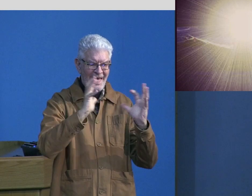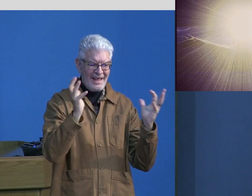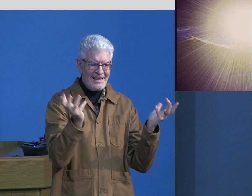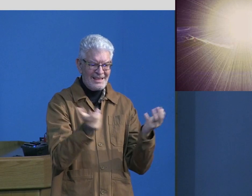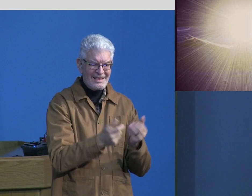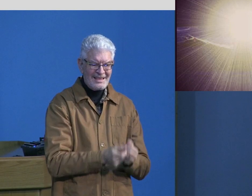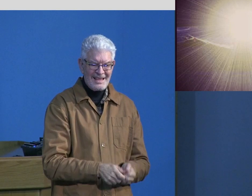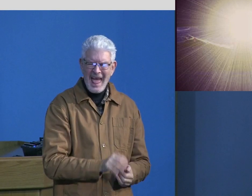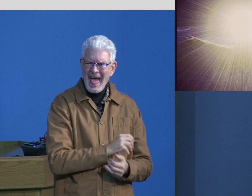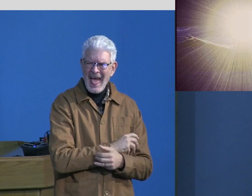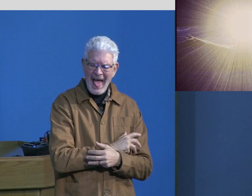van die hele wêreld.